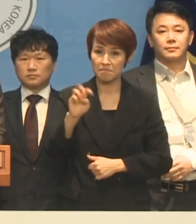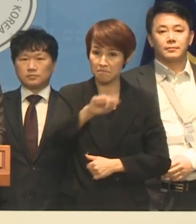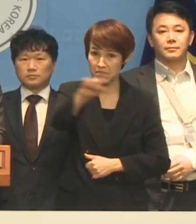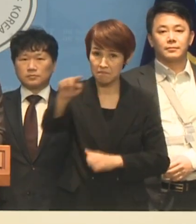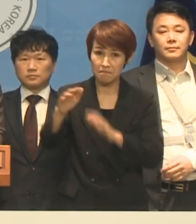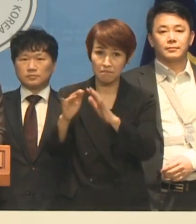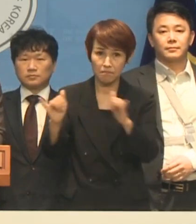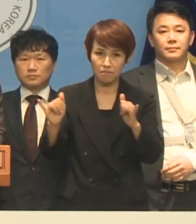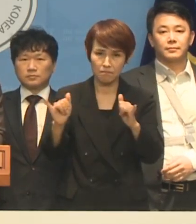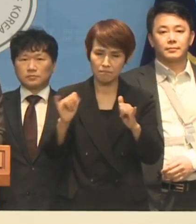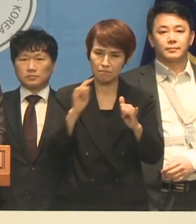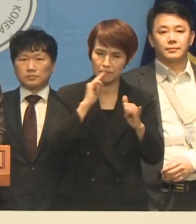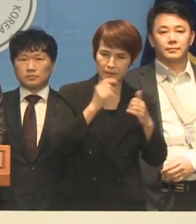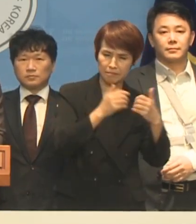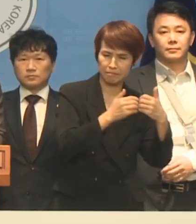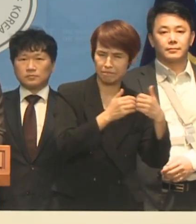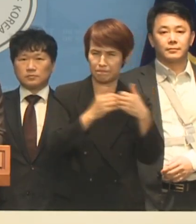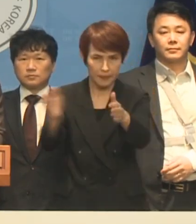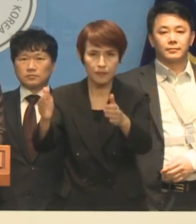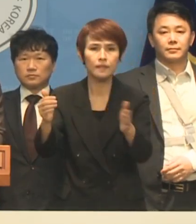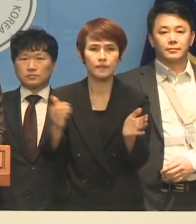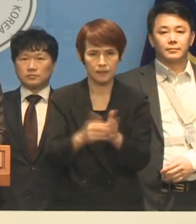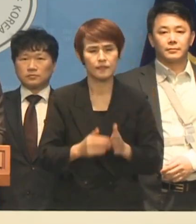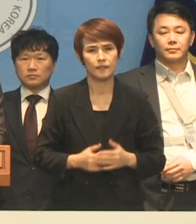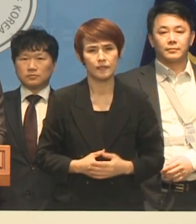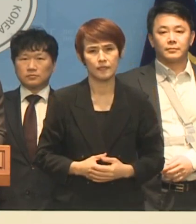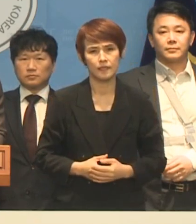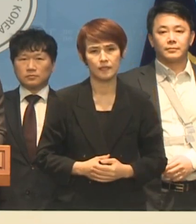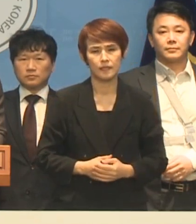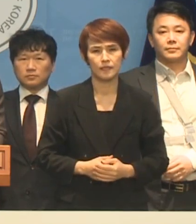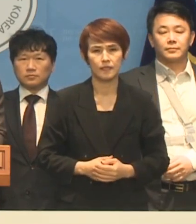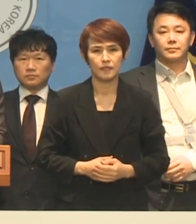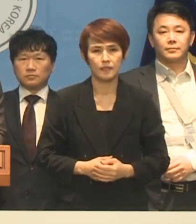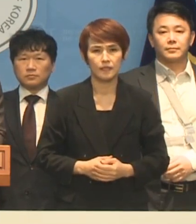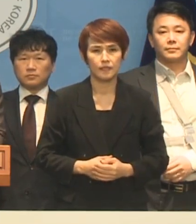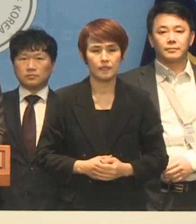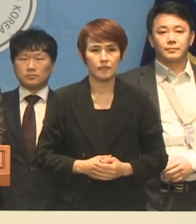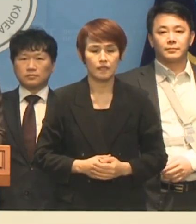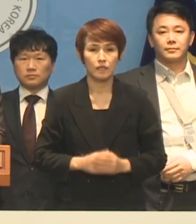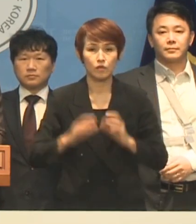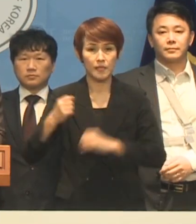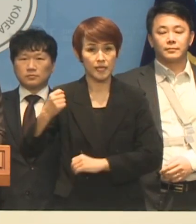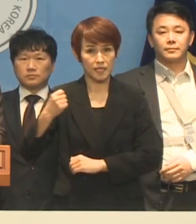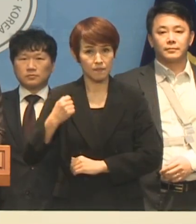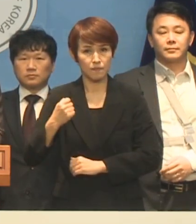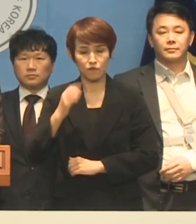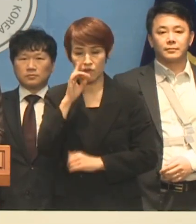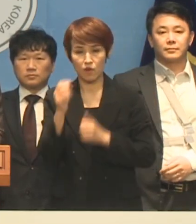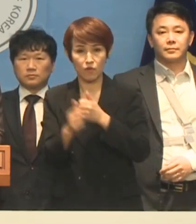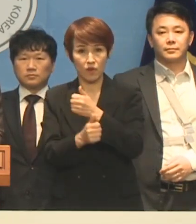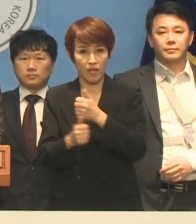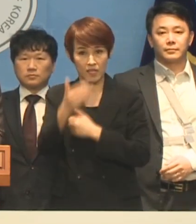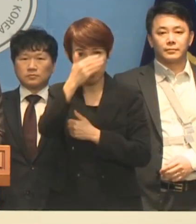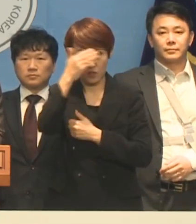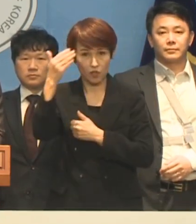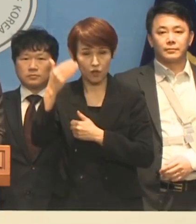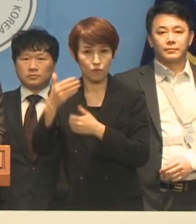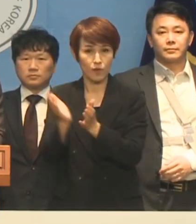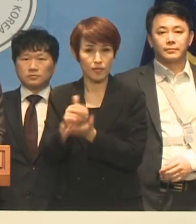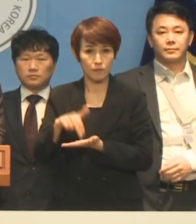도저히 묵과할 수 없는 비하 발언을 쏟아낸 것에 대해 국민의힘 중앙위원회